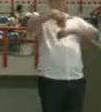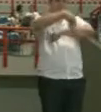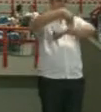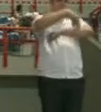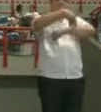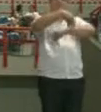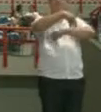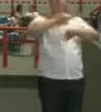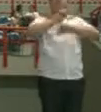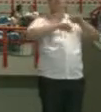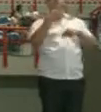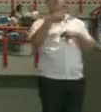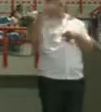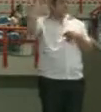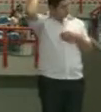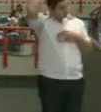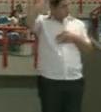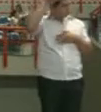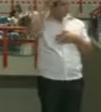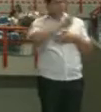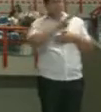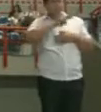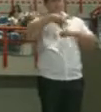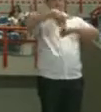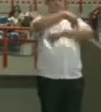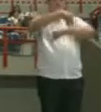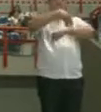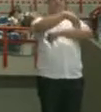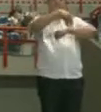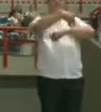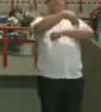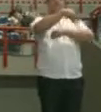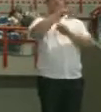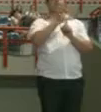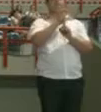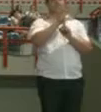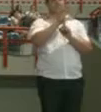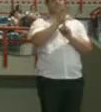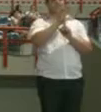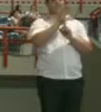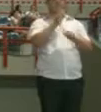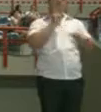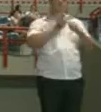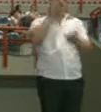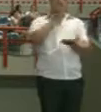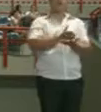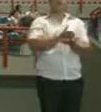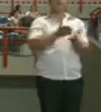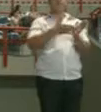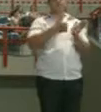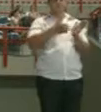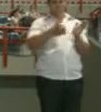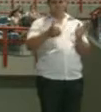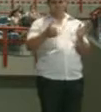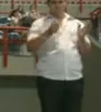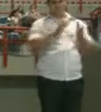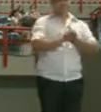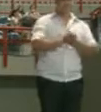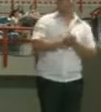uma santa com teu nome. Entra em beco, sai em beco, acende uma vela para não passar fome. Uma pergunta